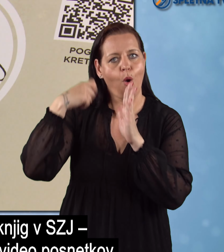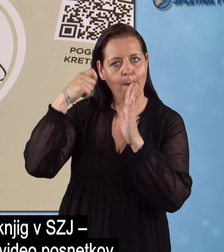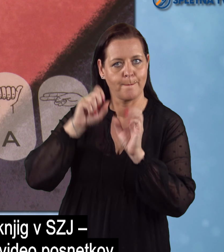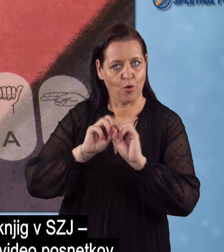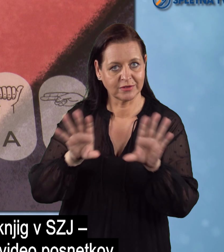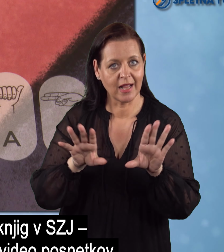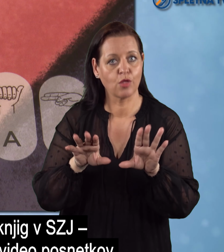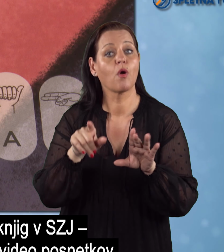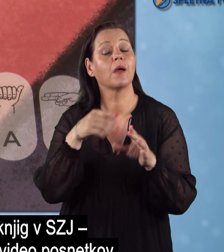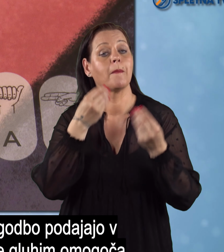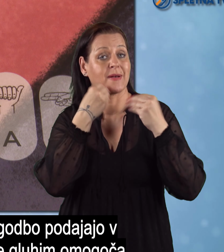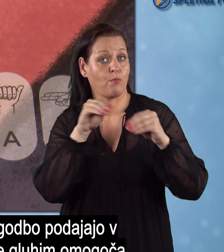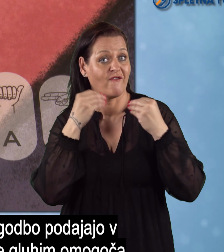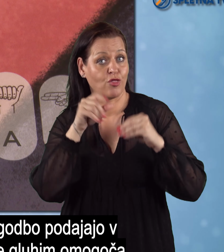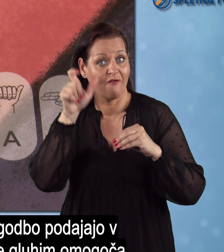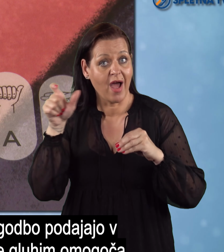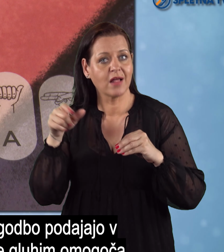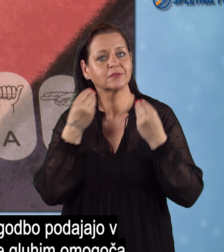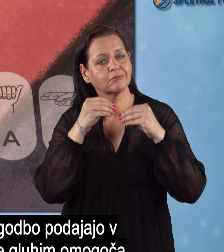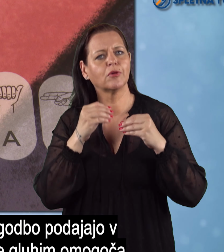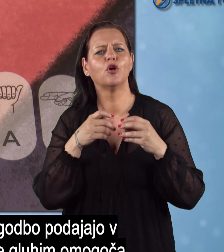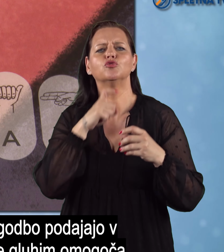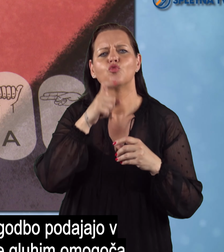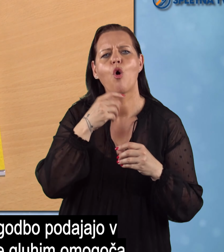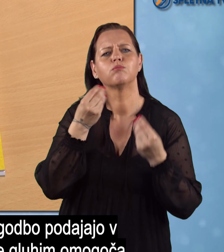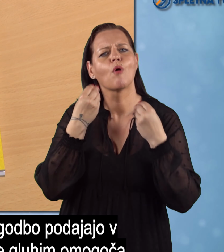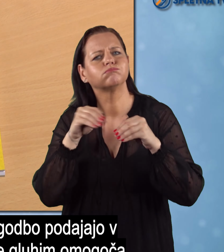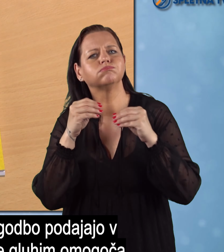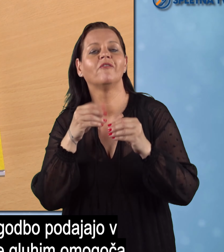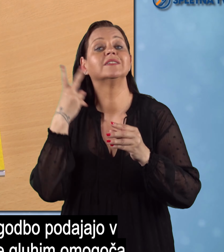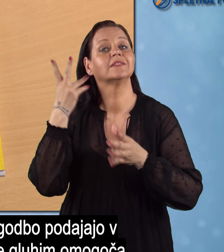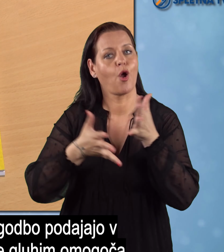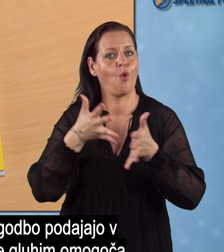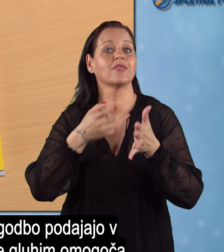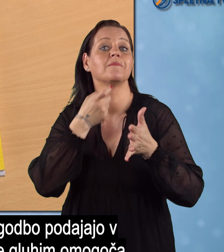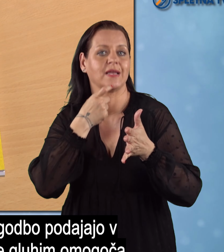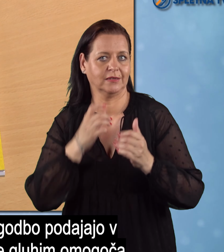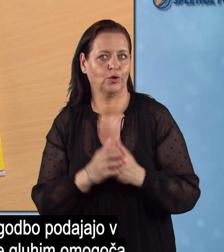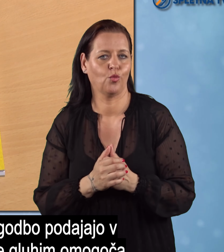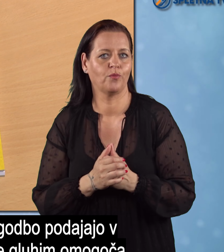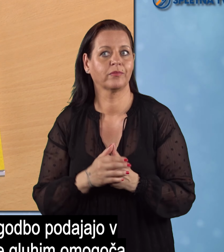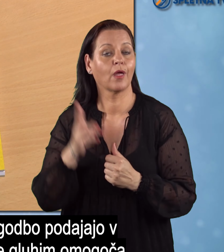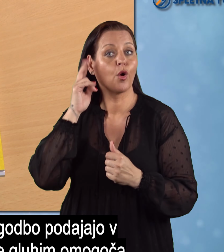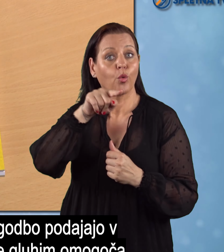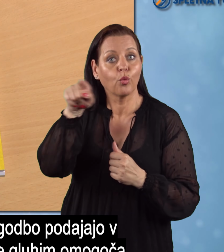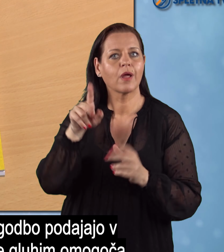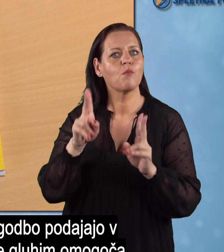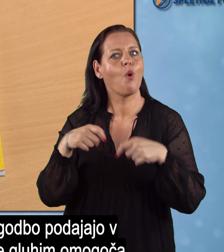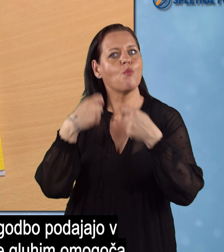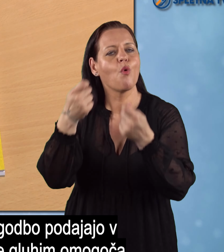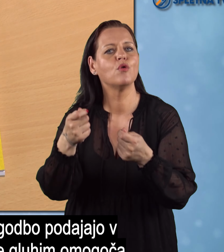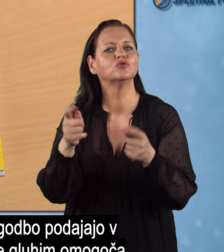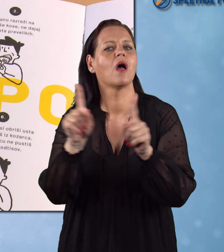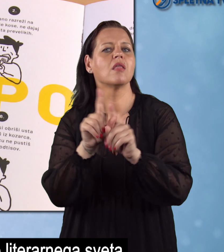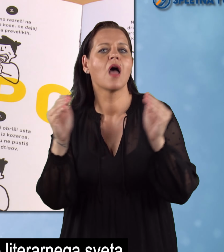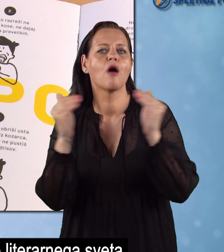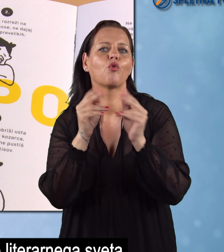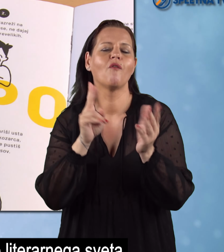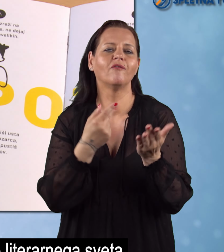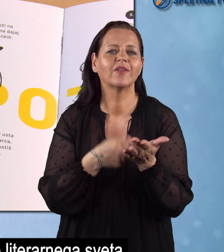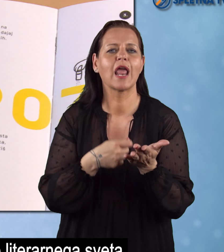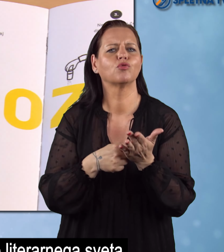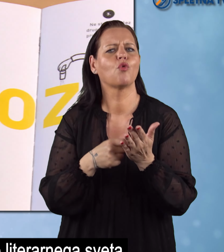obliki videoposnetkov, kjer pripovedovalci zgodbo podajajo v znakovnem jeziku, se gluhim omogoča